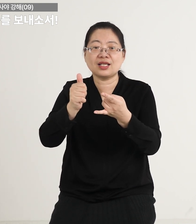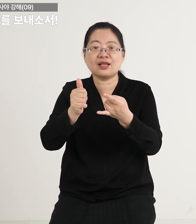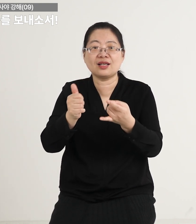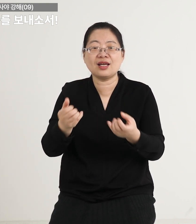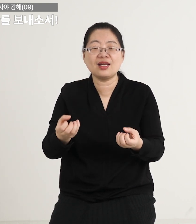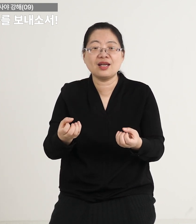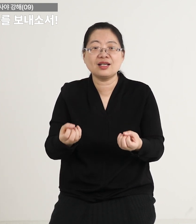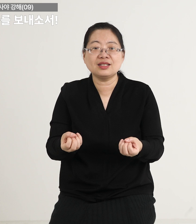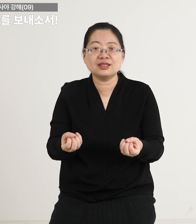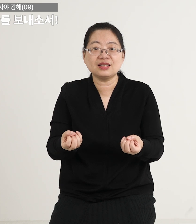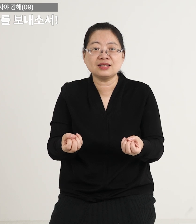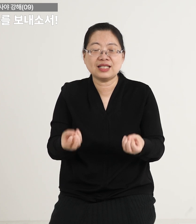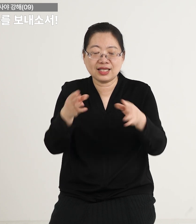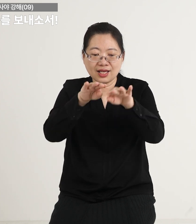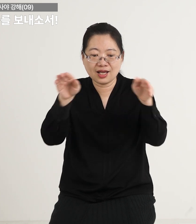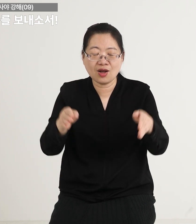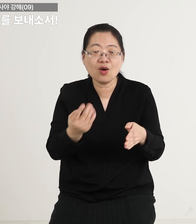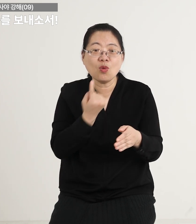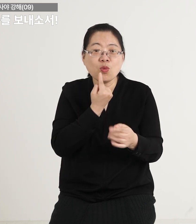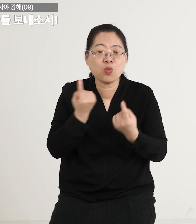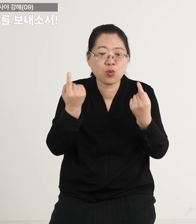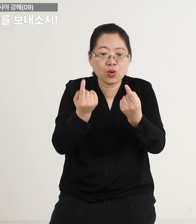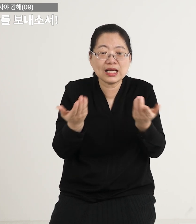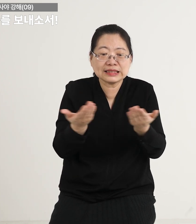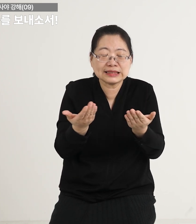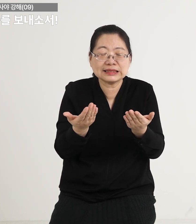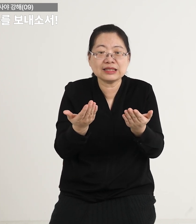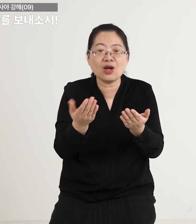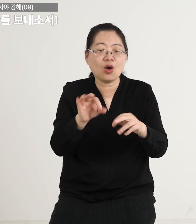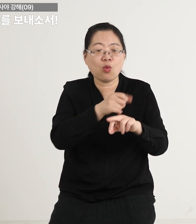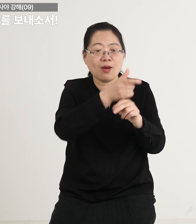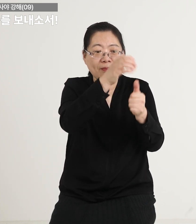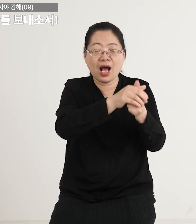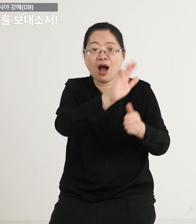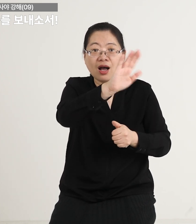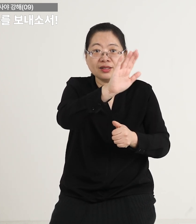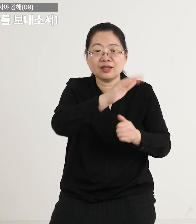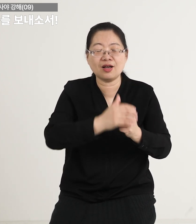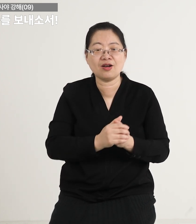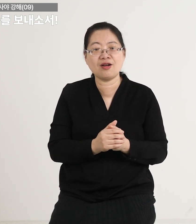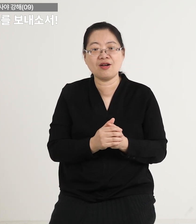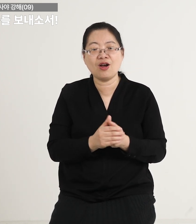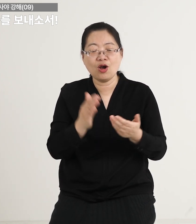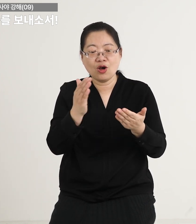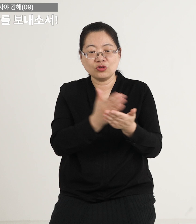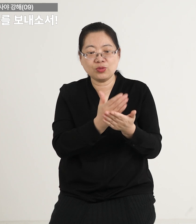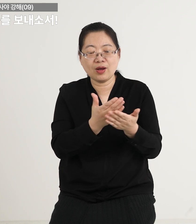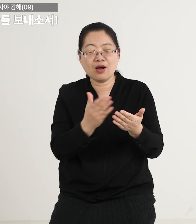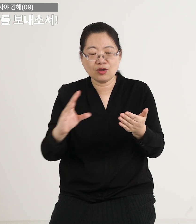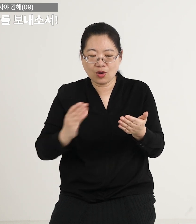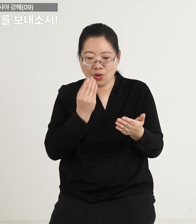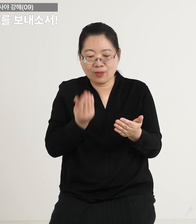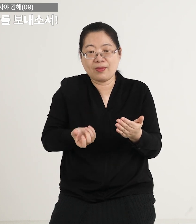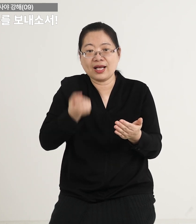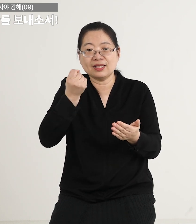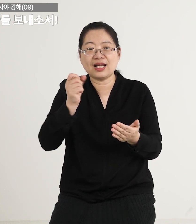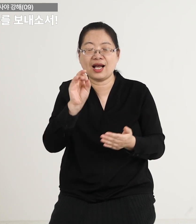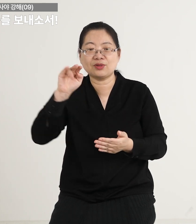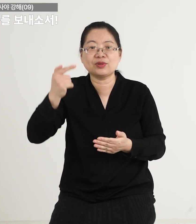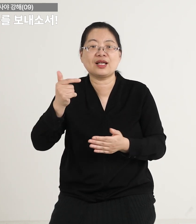분향하는 일은 왕이 할 바가 아니요 오직 분향하기 위하여 구별함을 받은 아론의 자손 제사장들이 할